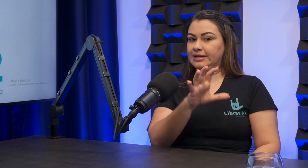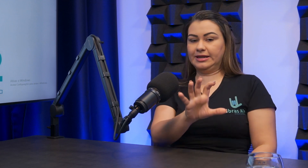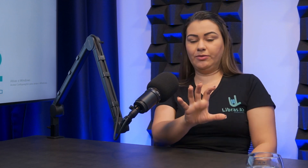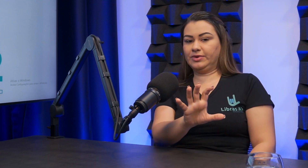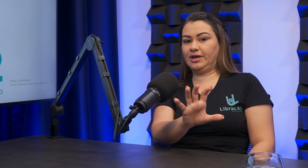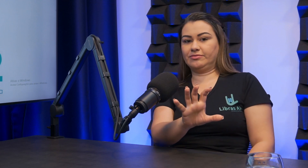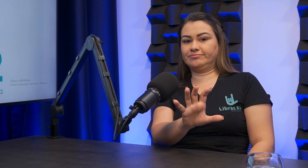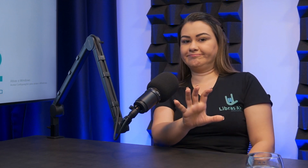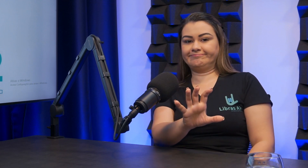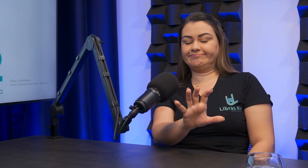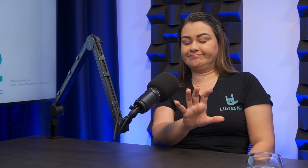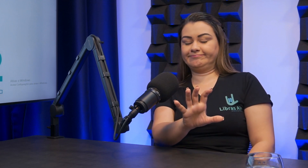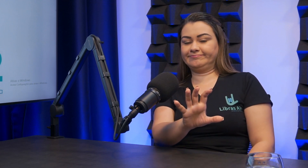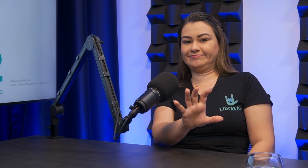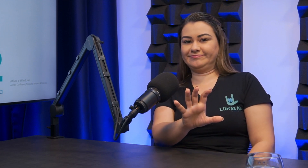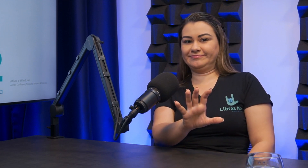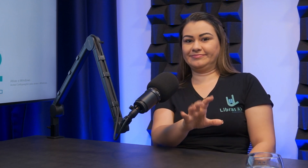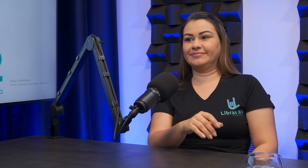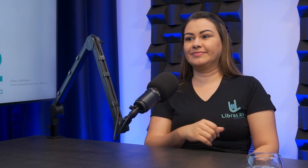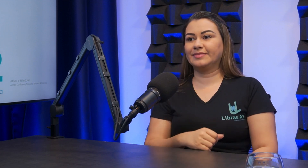não quero. E a gente pode utilizar as duas mãos,